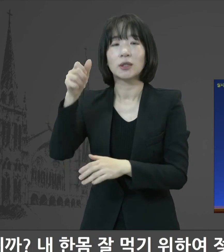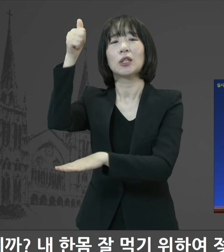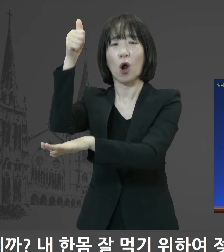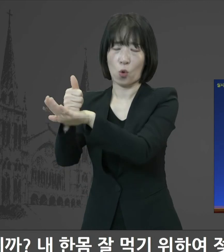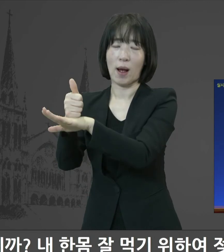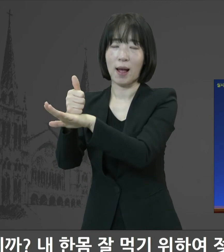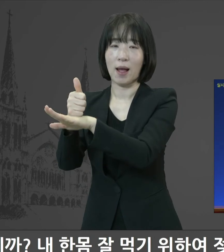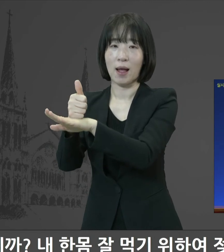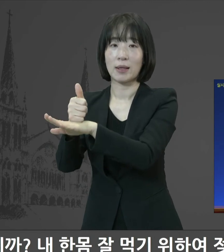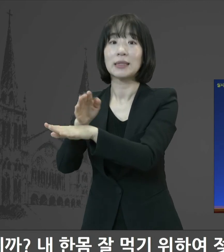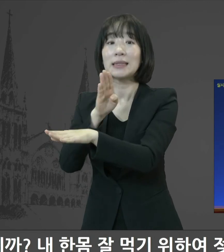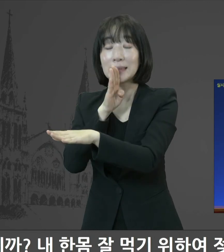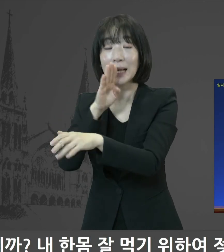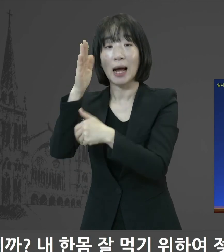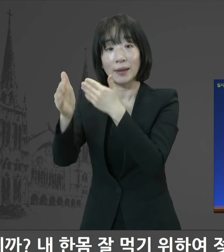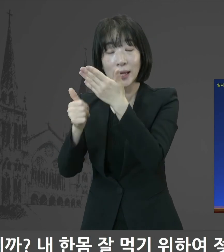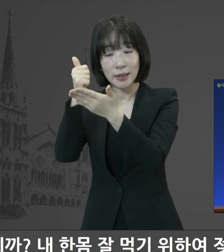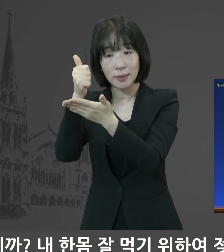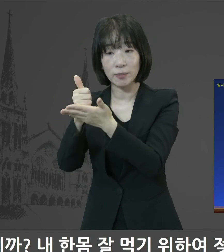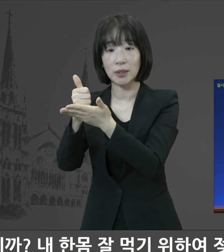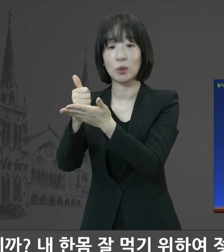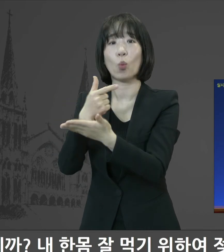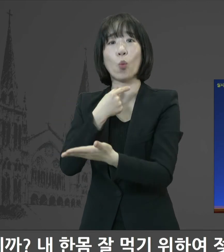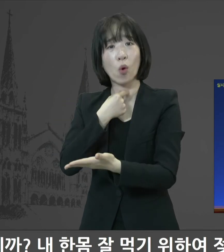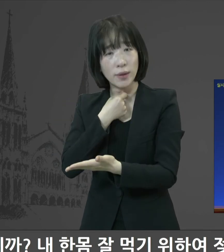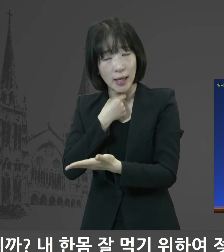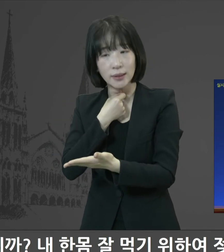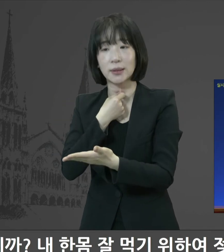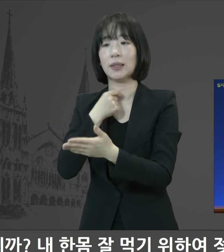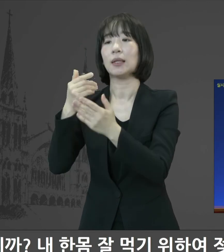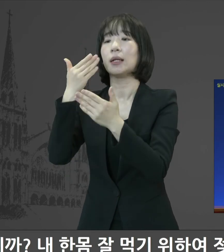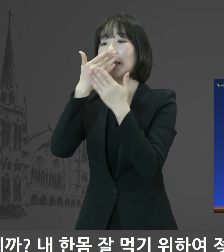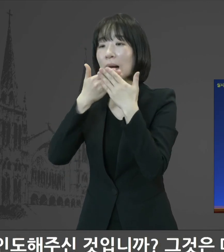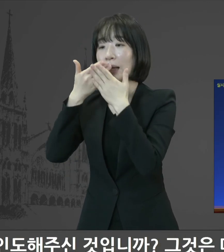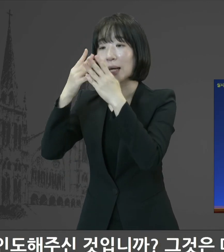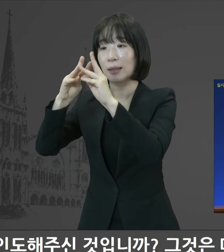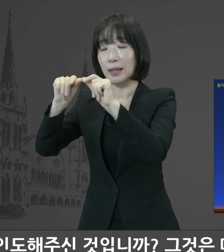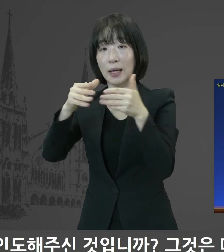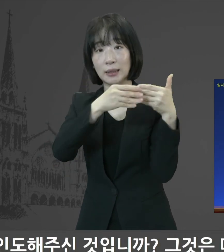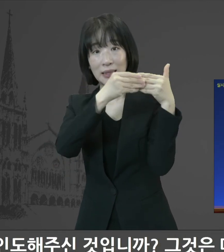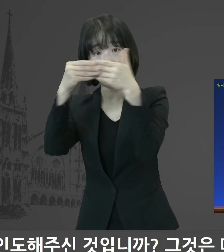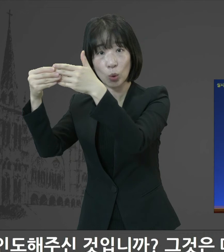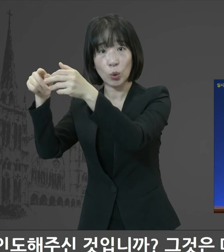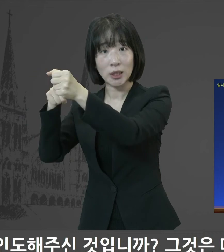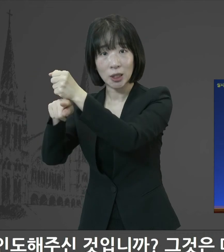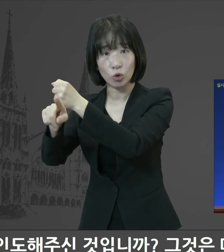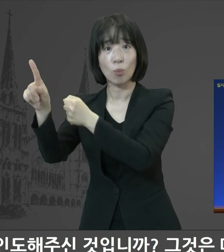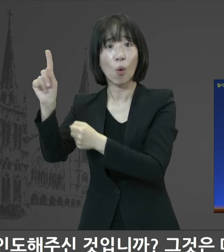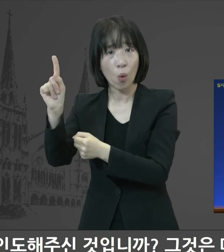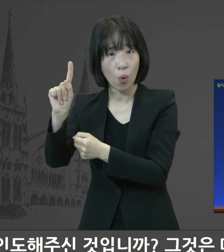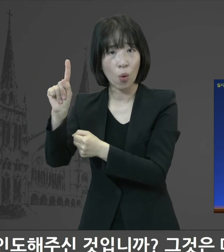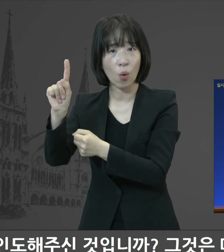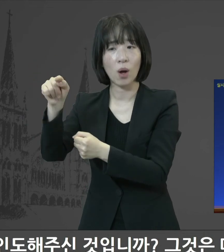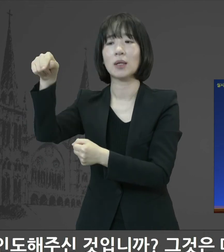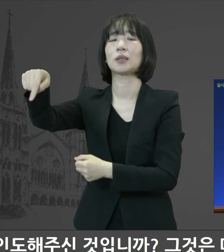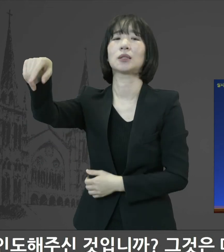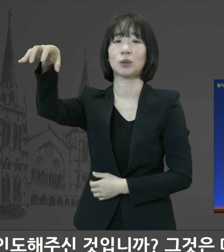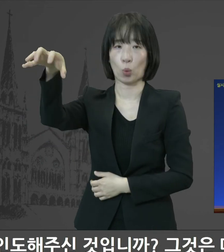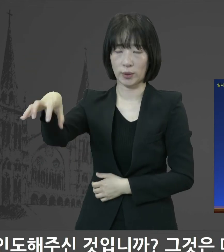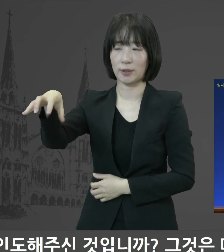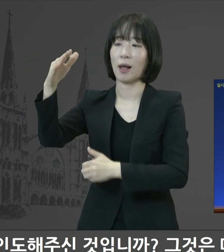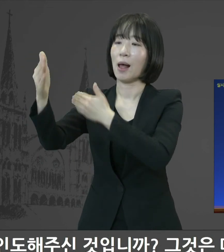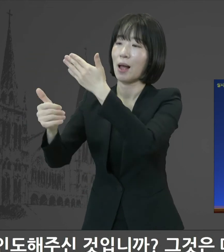결과이고요, 진짜 하나님이 이스라엘 백성을 젖과 꿀이 흐르는 땅으로 인도하시는 이유는 그곳에서